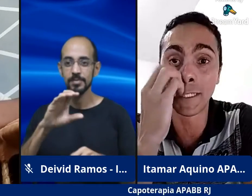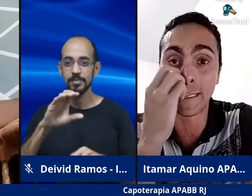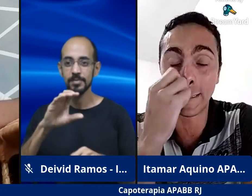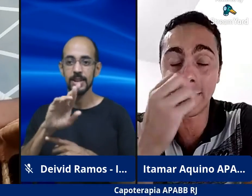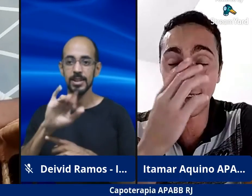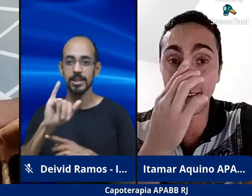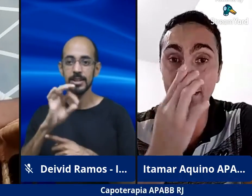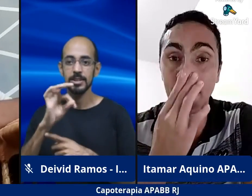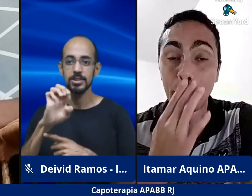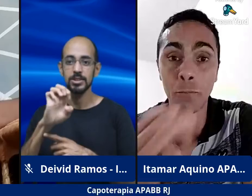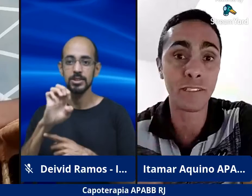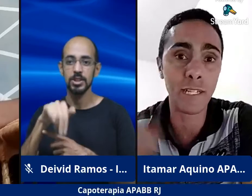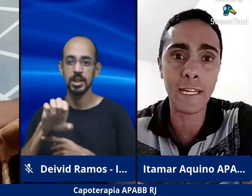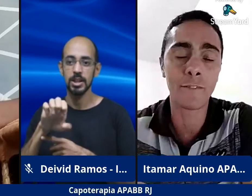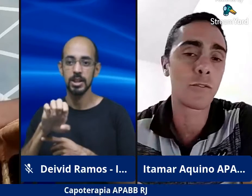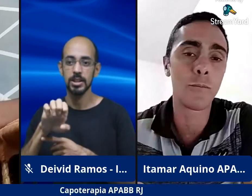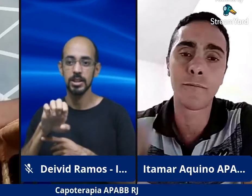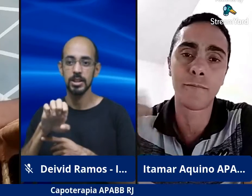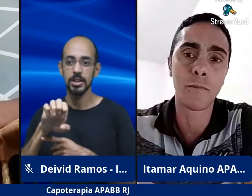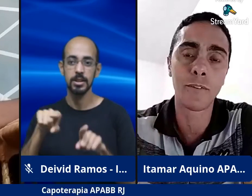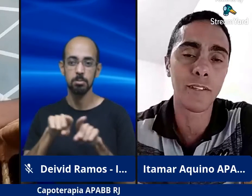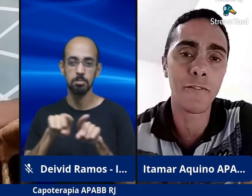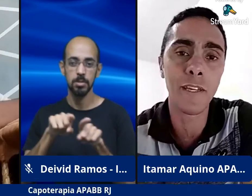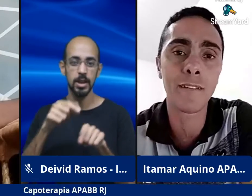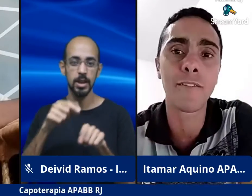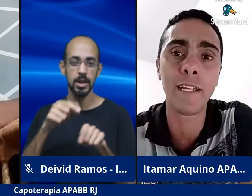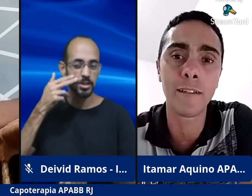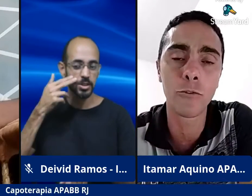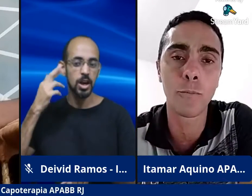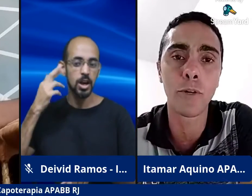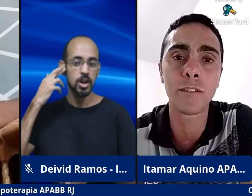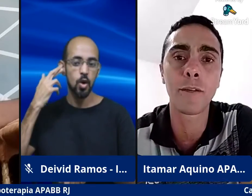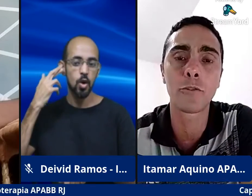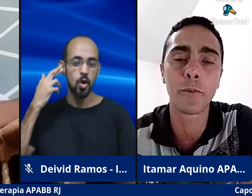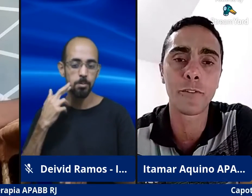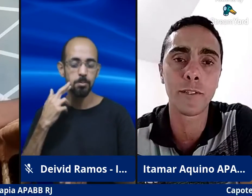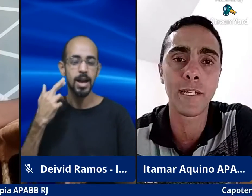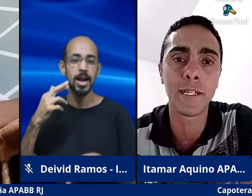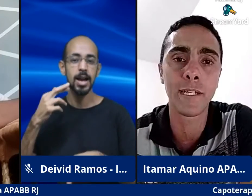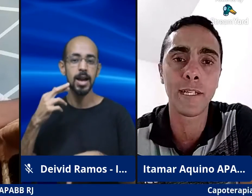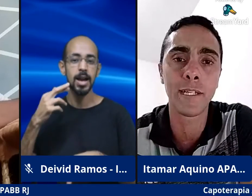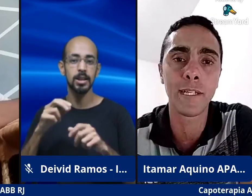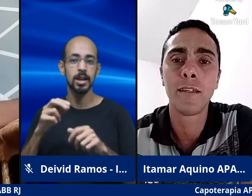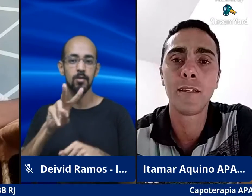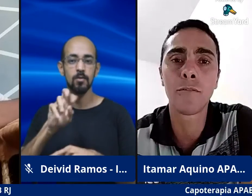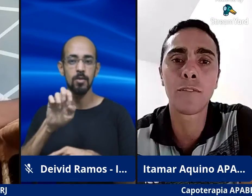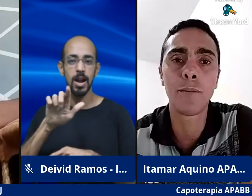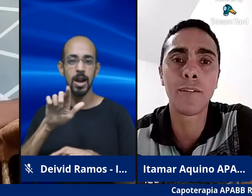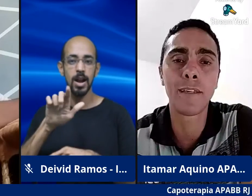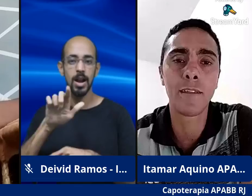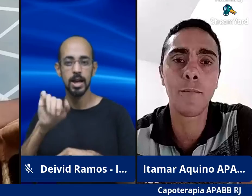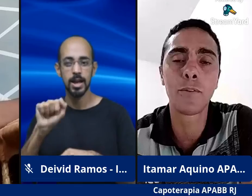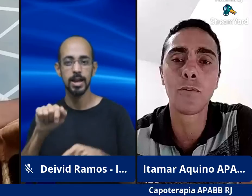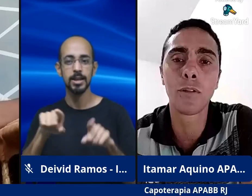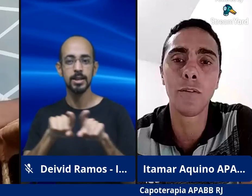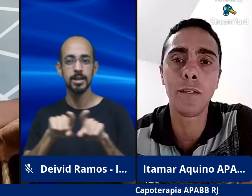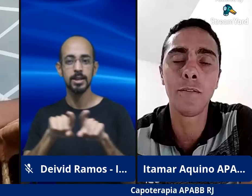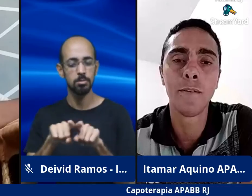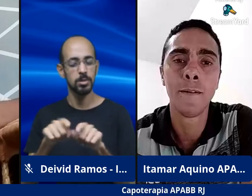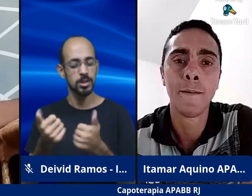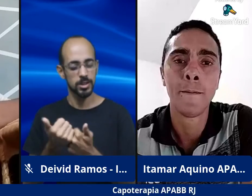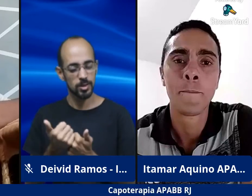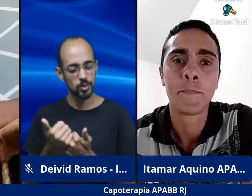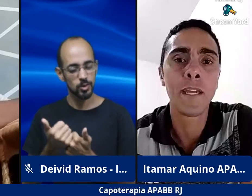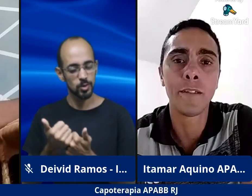semana toda sobre as lives, como você feita, a Valéria dá o suporte também para os profissionais. Foi um trabalho da equipe, do Núcleo